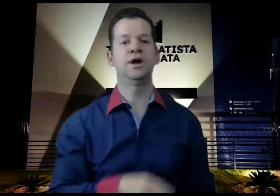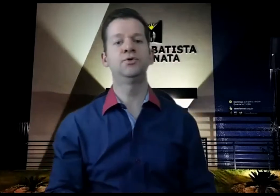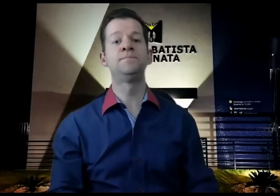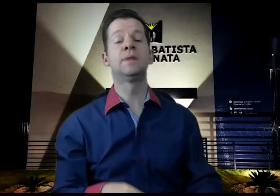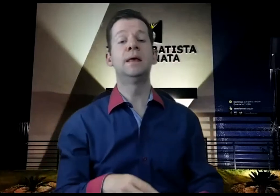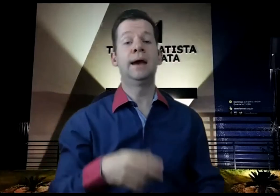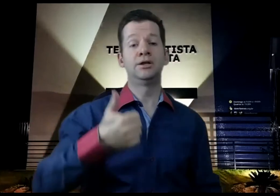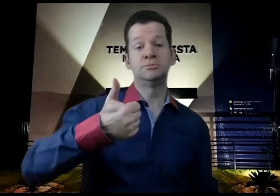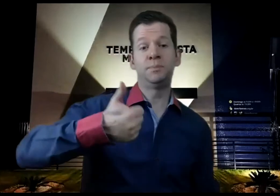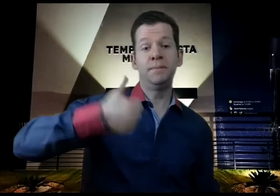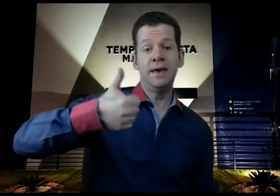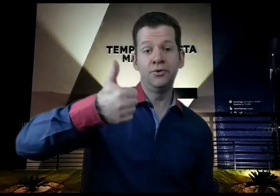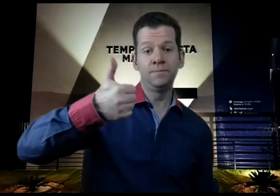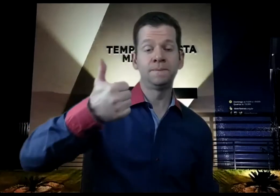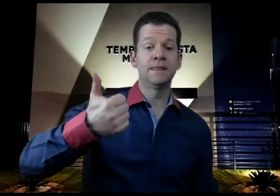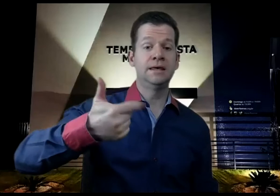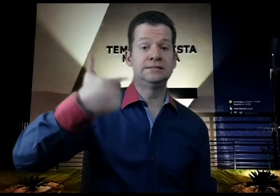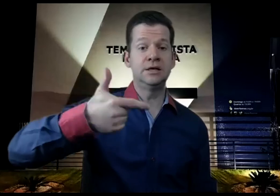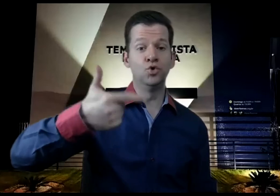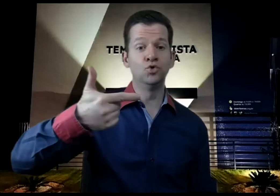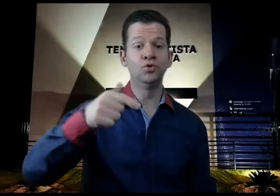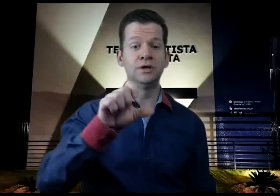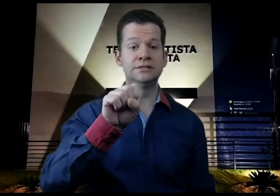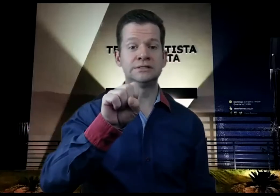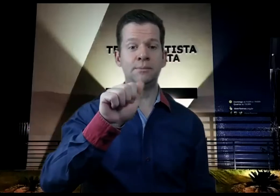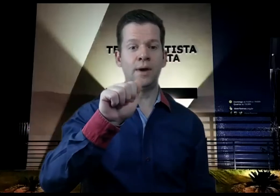Certo? Nós temos primeiro e segundo Samuel.